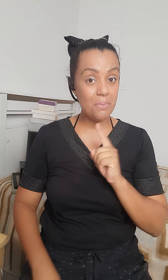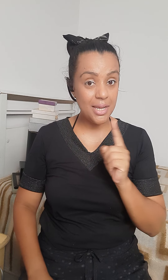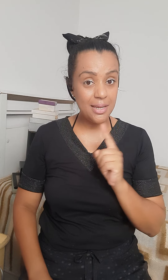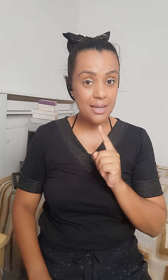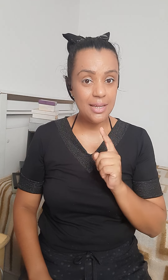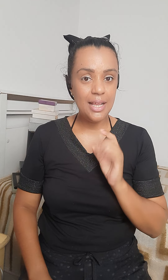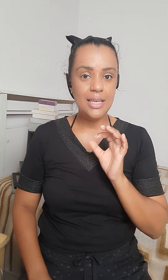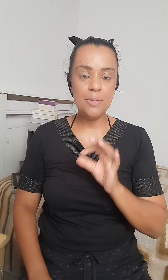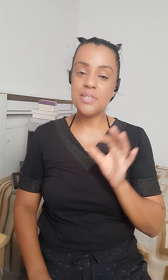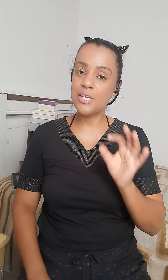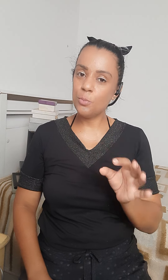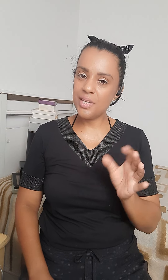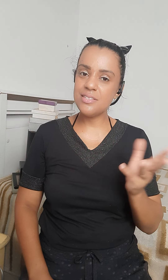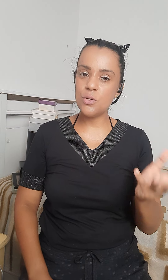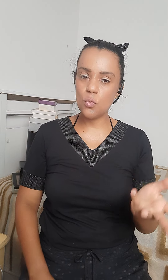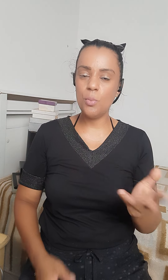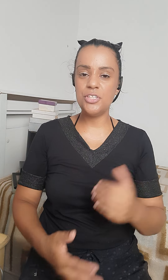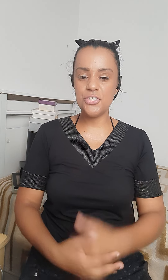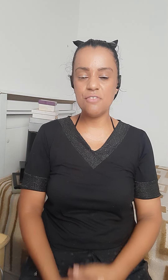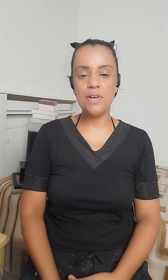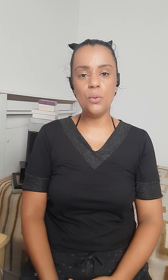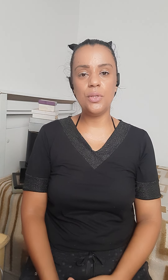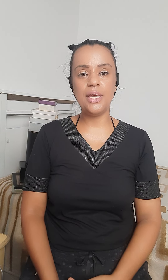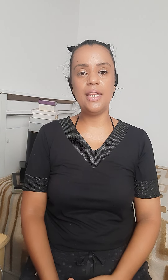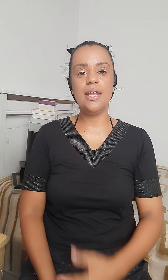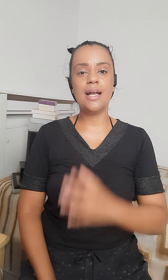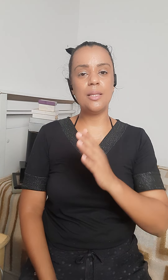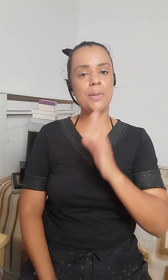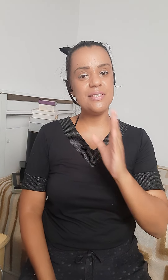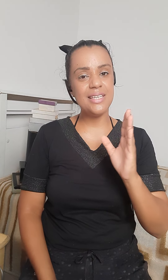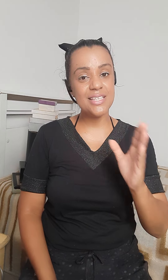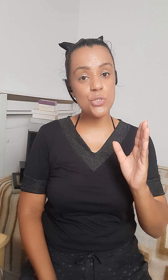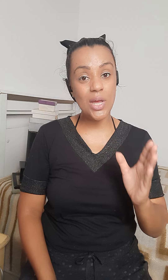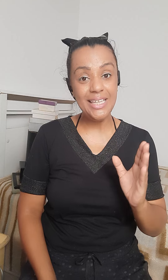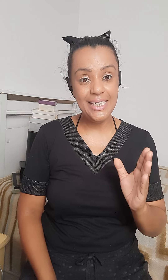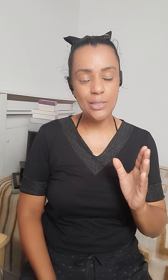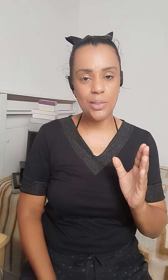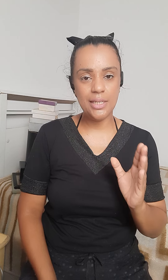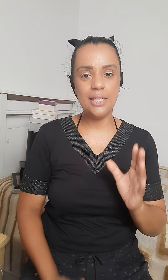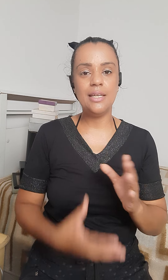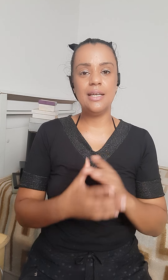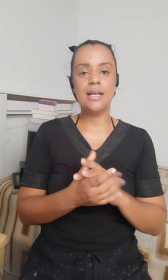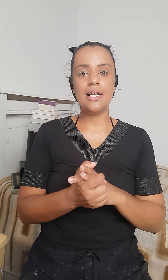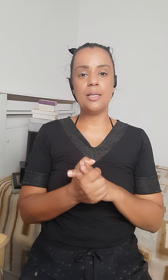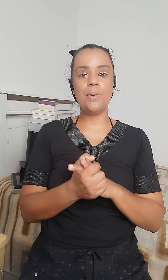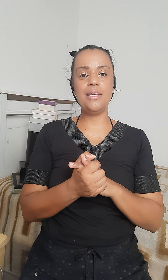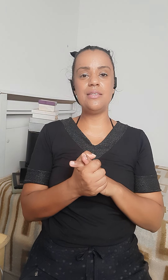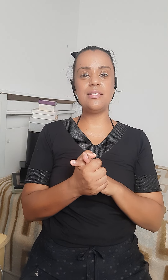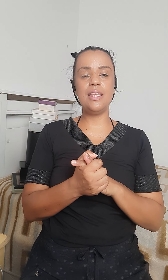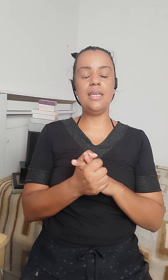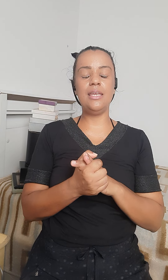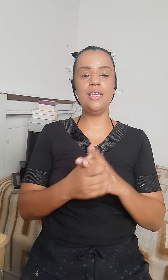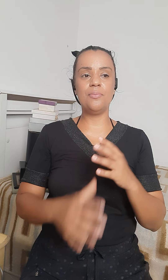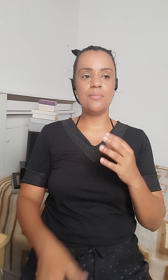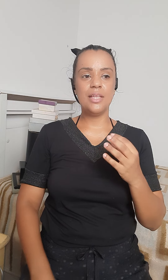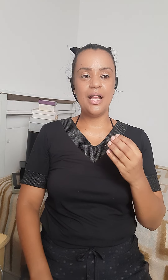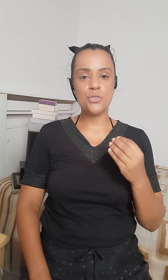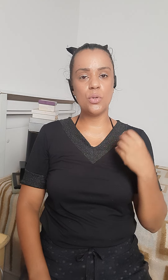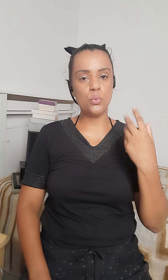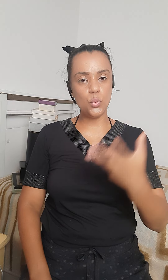é. Libras é do Brasil, como a gente já falou, né? Cada país tem a sua língua, né? Cada país tem a sua cultura, a